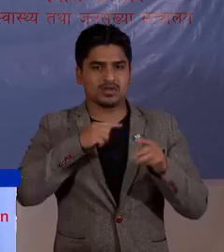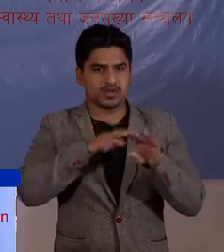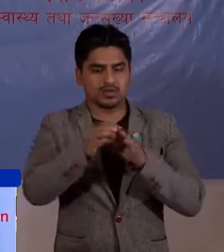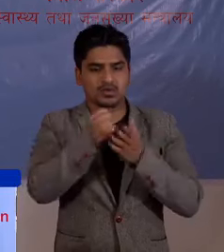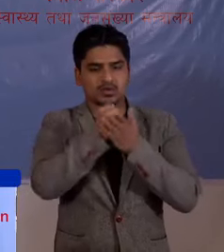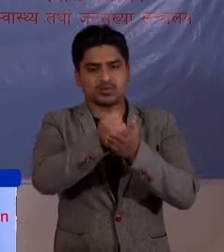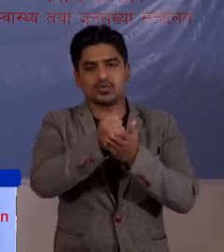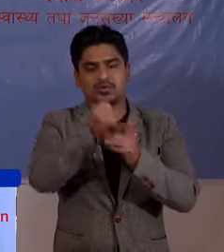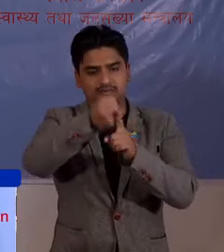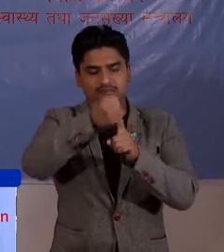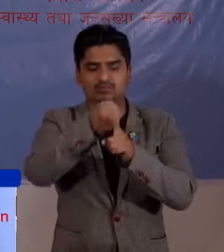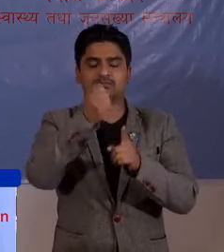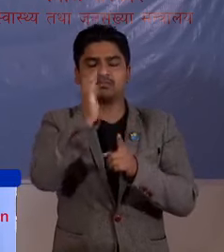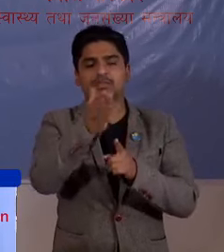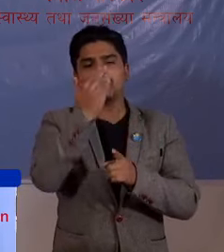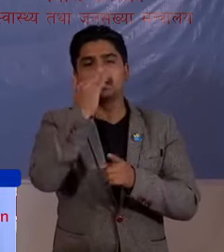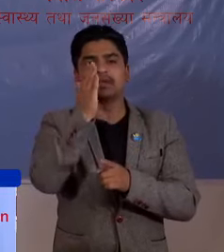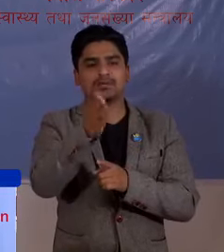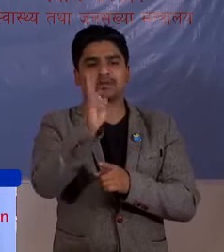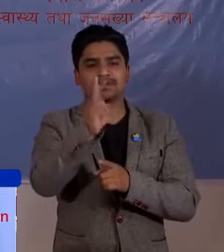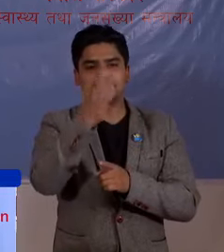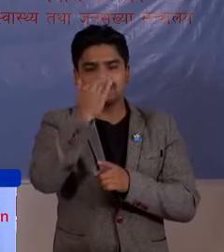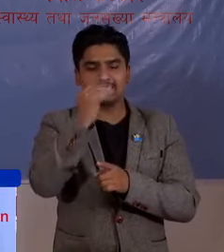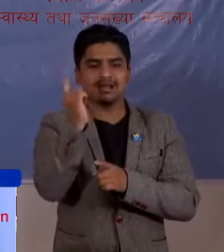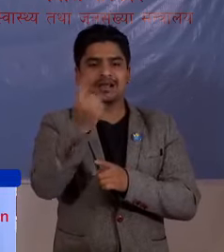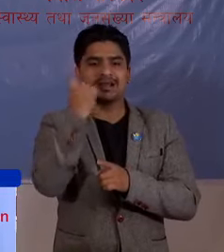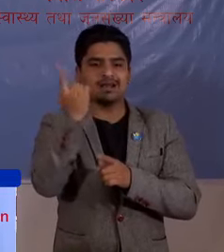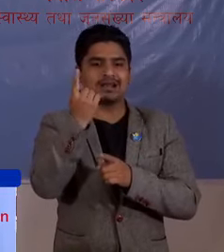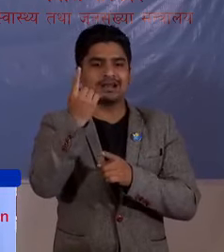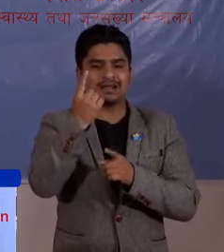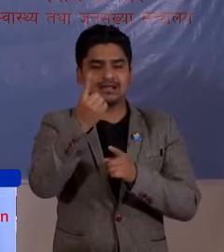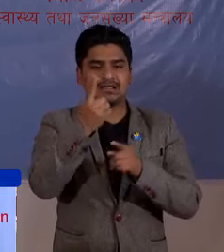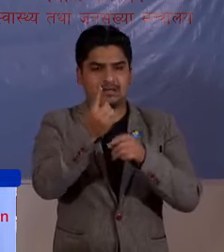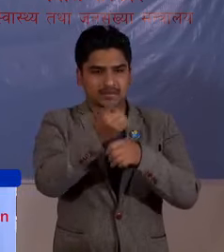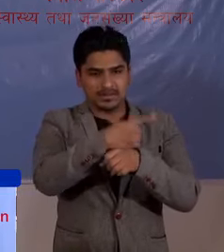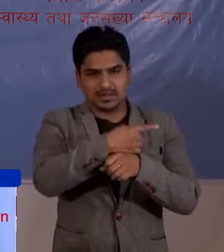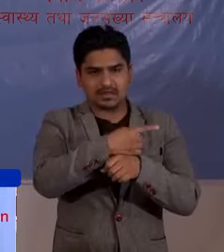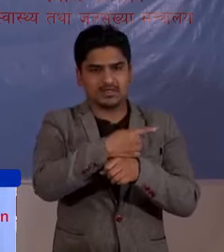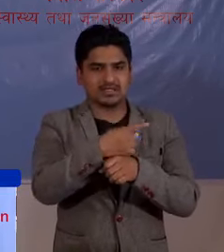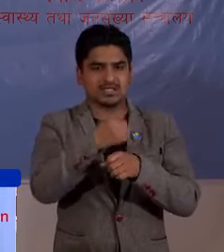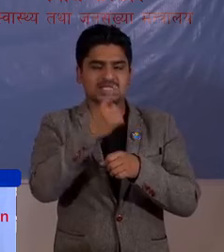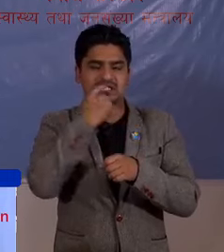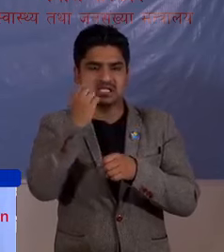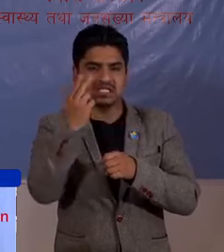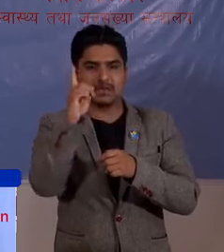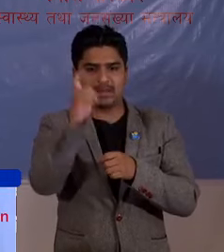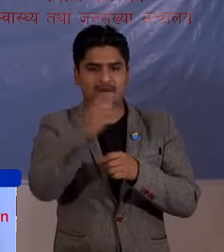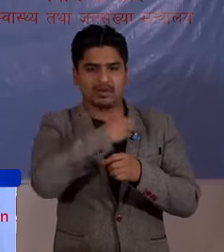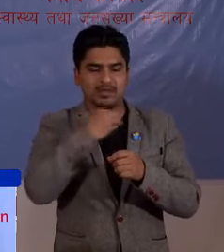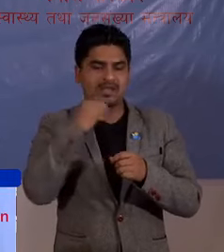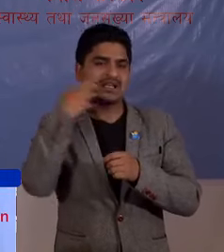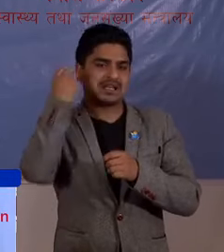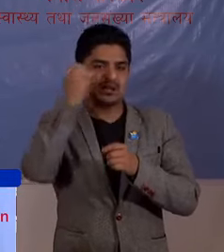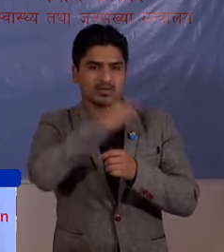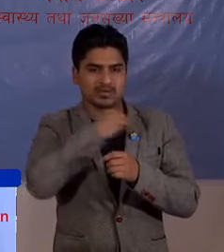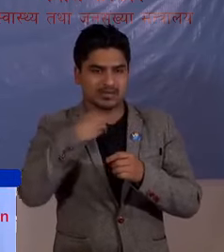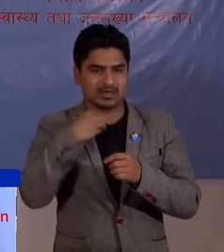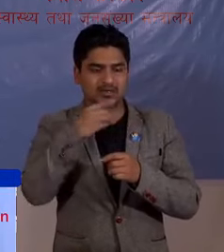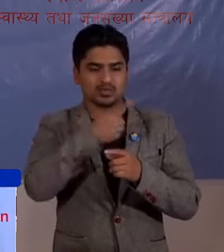स्वास्थ्यकर्मीहरूको लगनशीलताले गर्दा हो। त्यसैले म नारायणी अस्पताल, सेती अस्पताल, भरतपुर अस्पताल, बागलुङ अस्पताल, टेकु